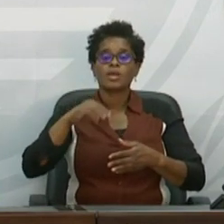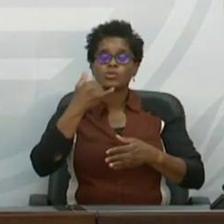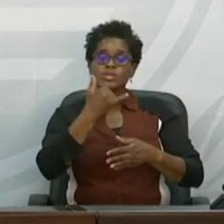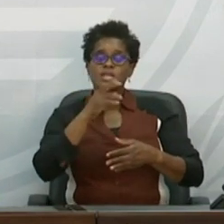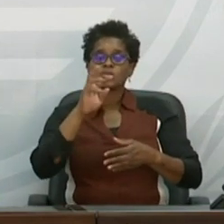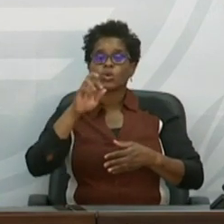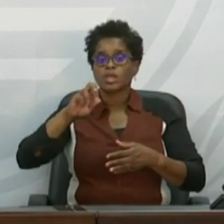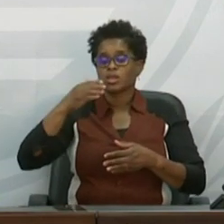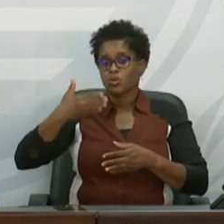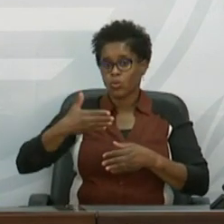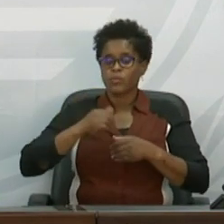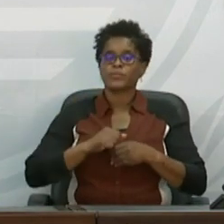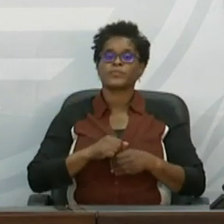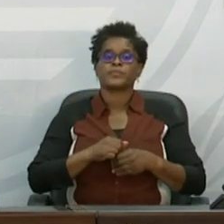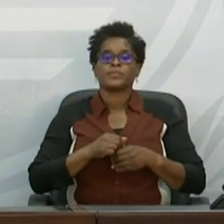28.281,